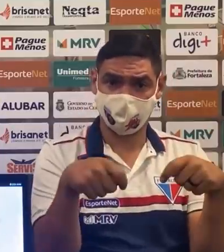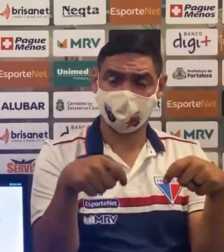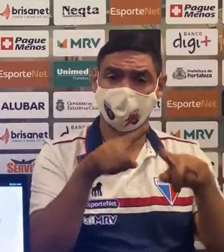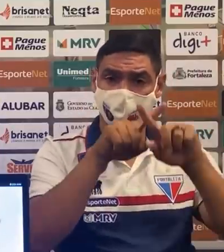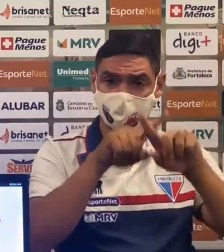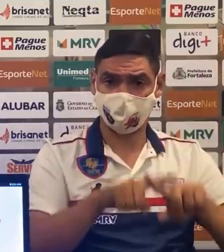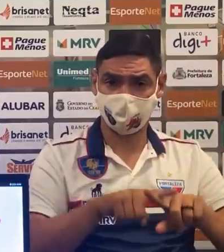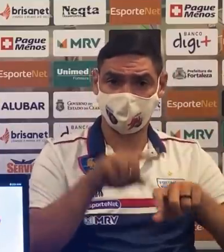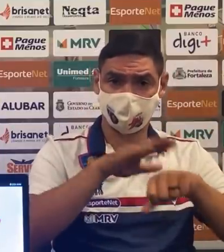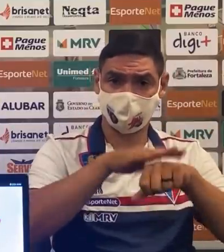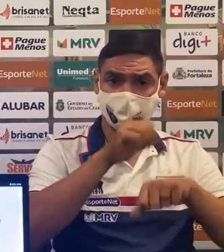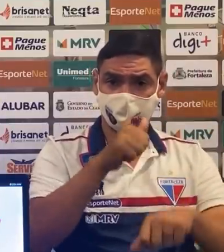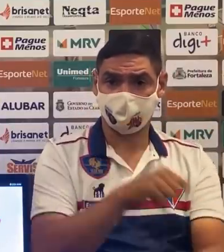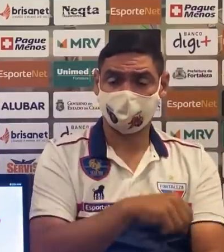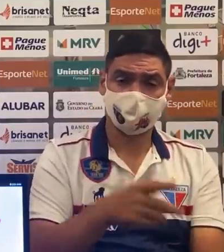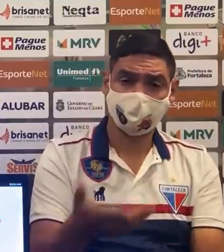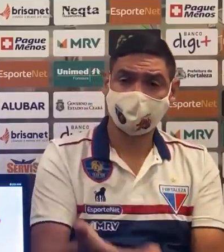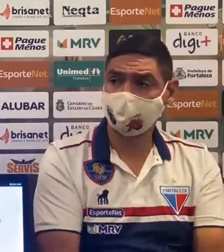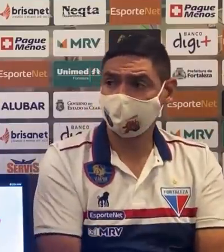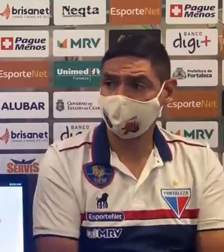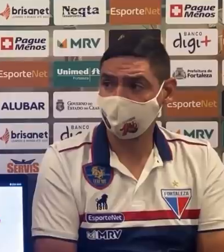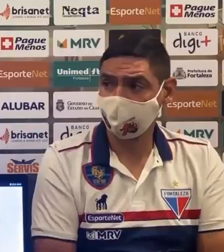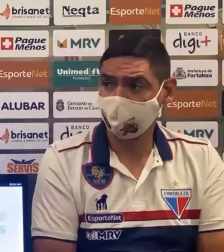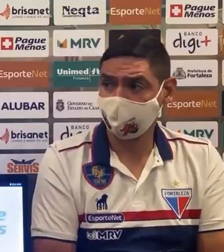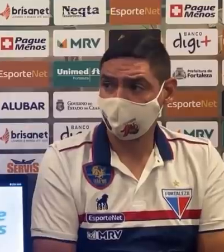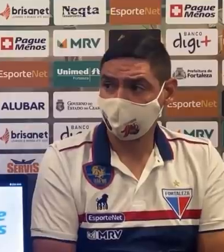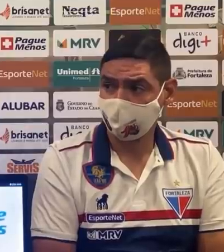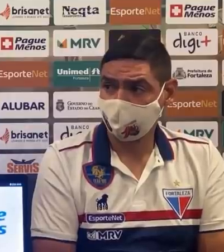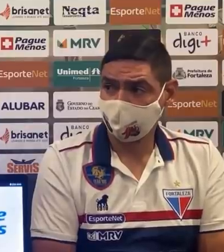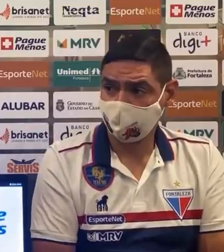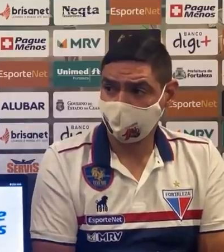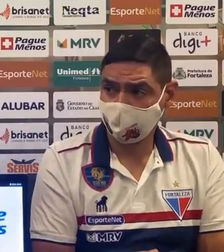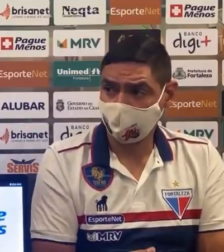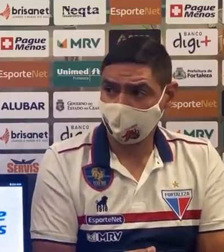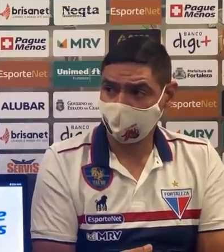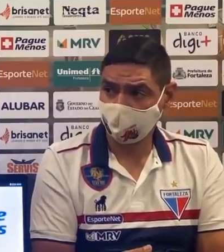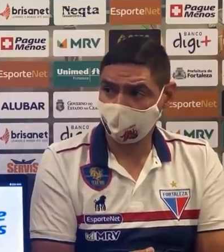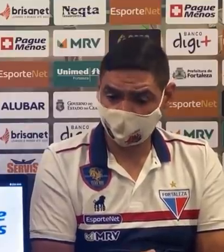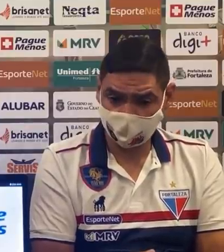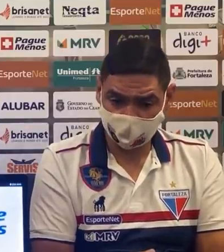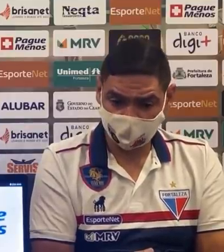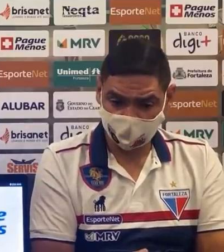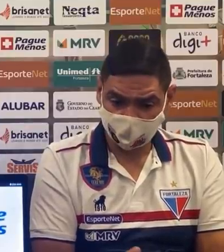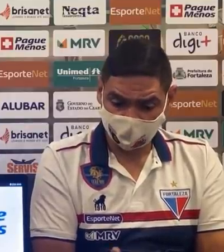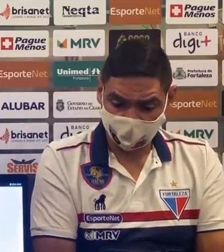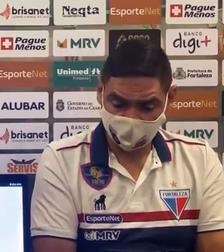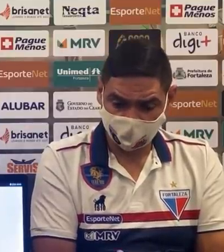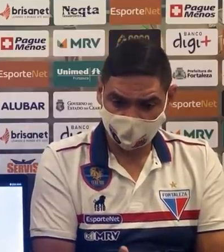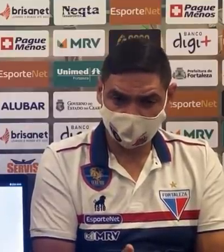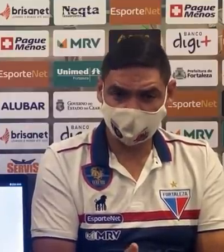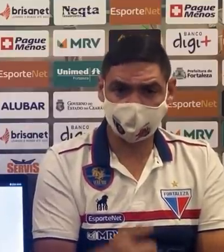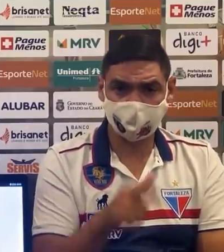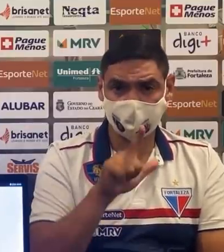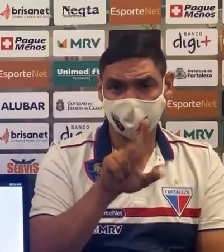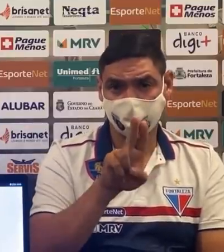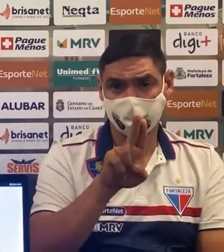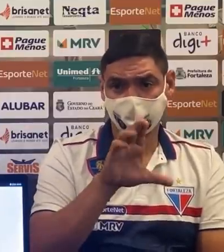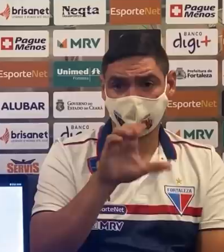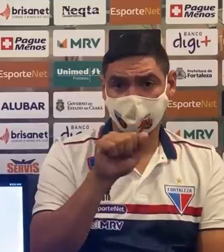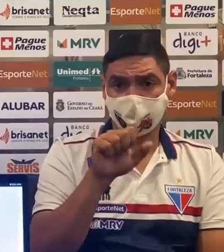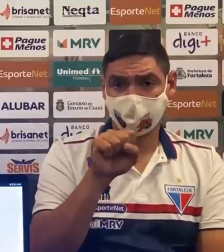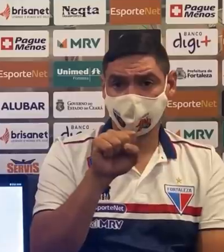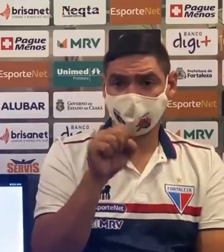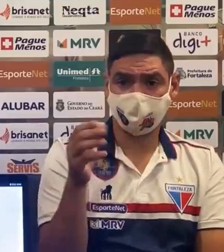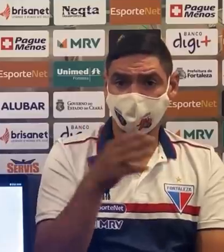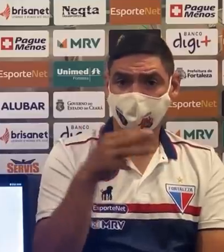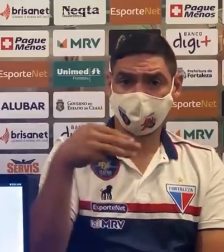contra o Flamengo no próximo jogo. O Lucas Silva, do Portal Futebol Cearense, e o Lucas Mota, do Jornal Povo,